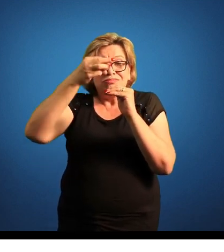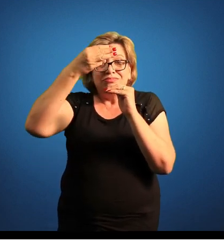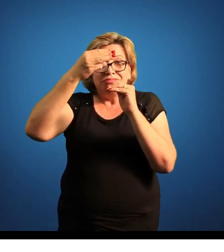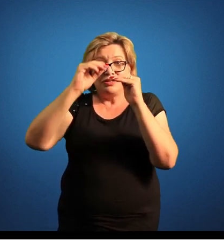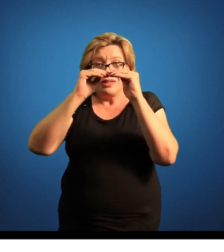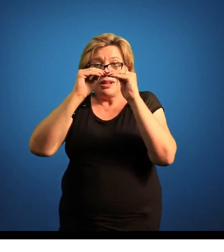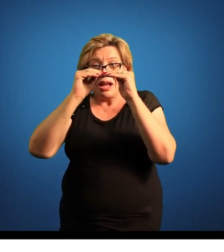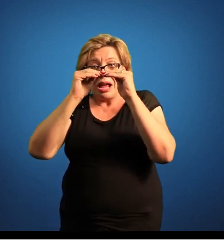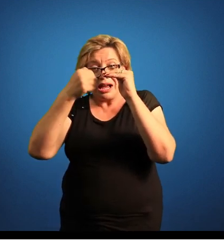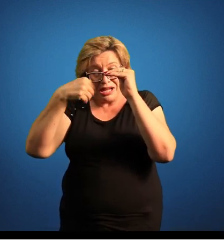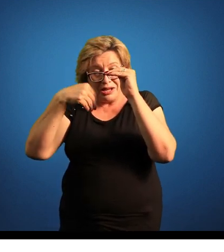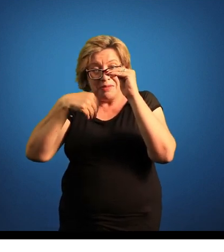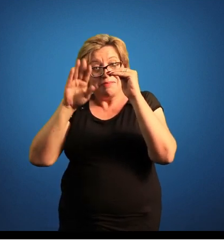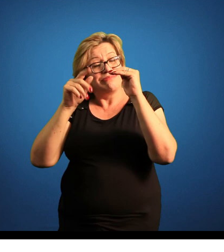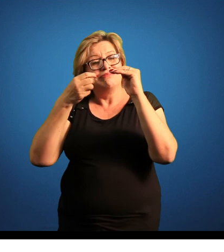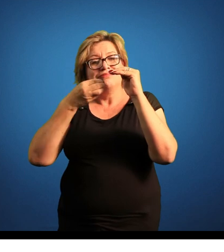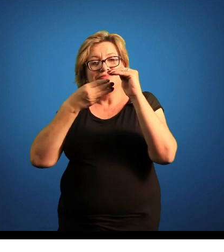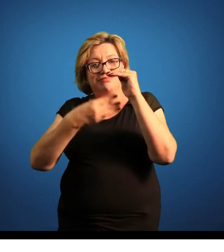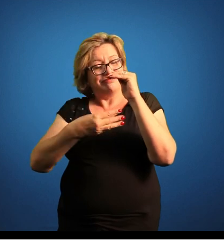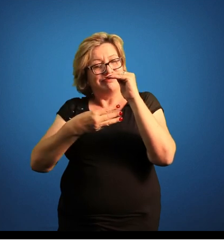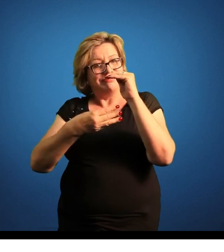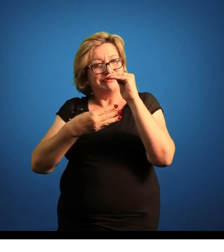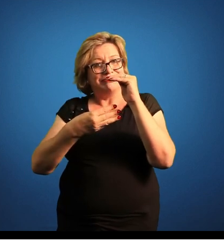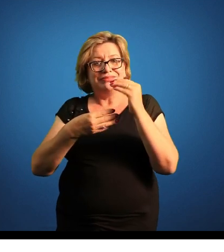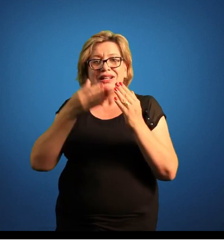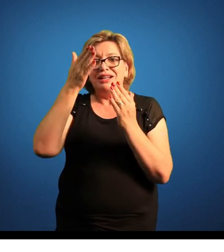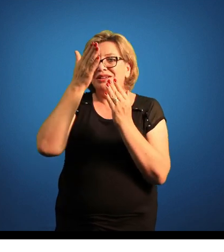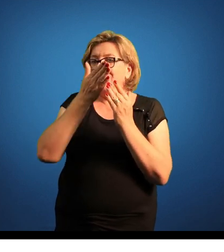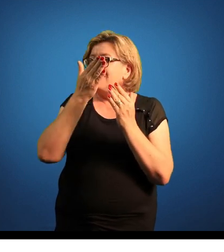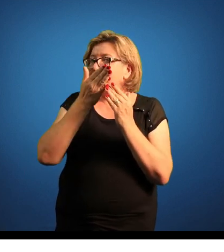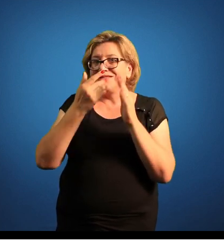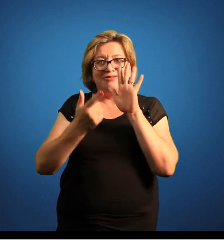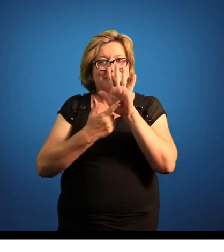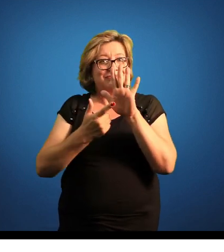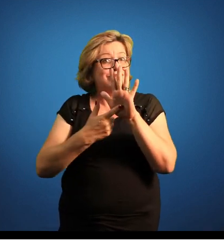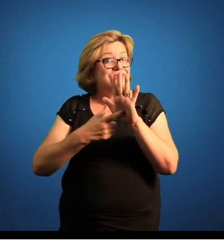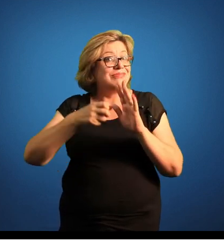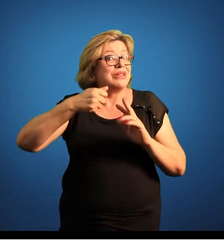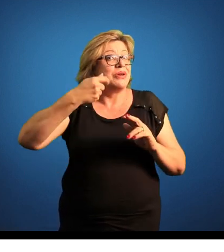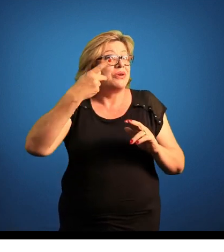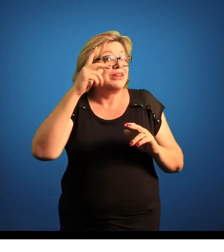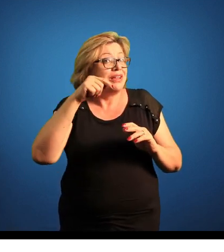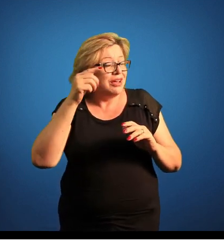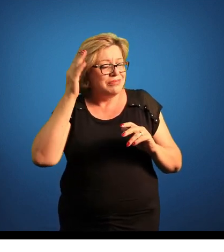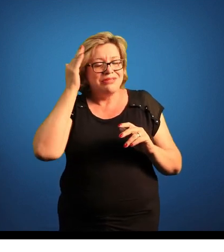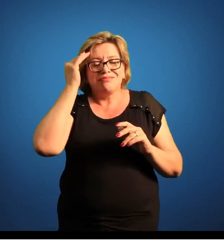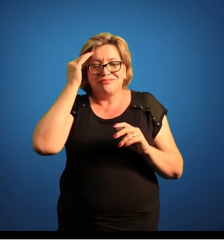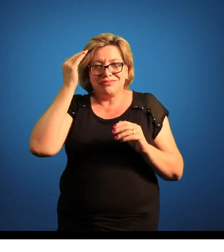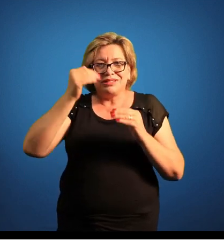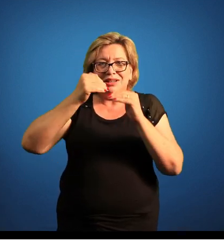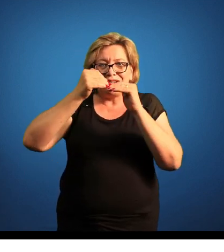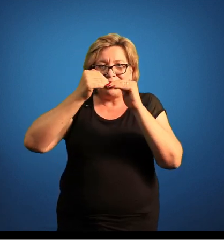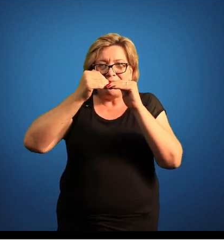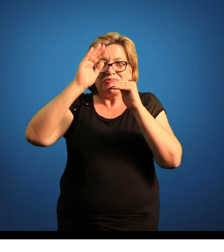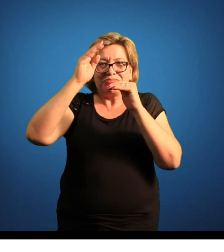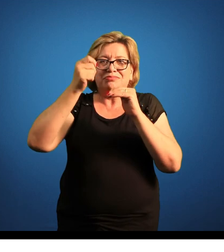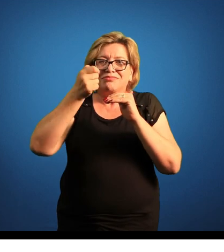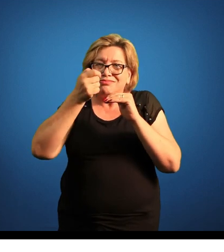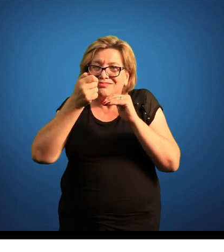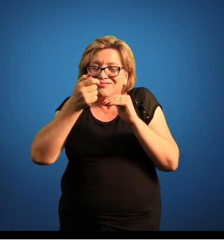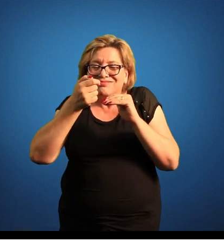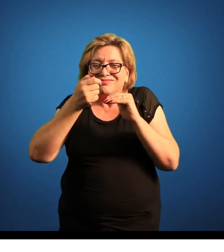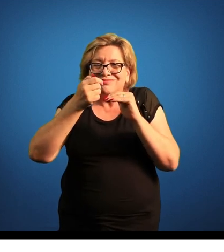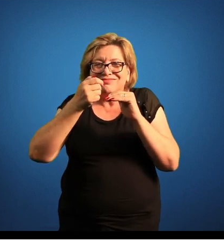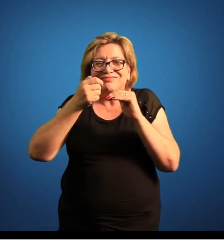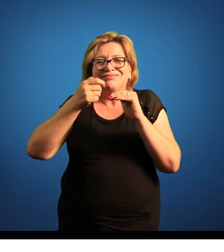A mediana não me conta, se eu tiver só a informação dela, quais são os outros valores. Mas eu sei que metade deles, né, é menor ou